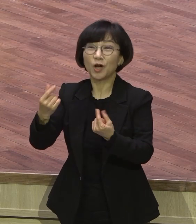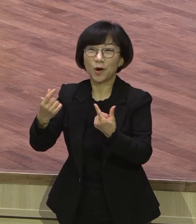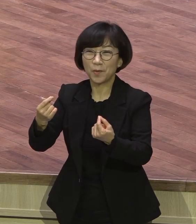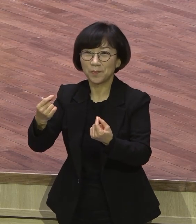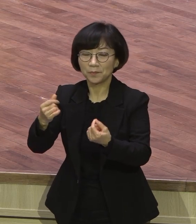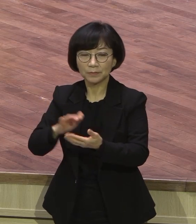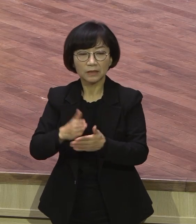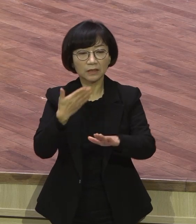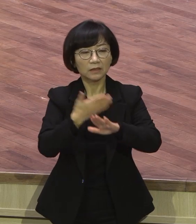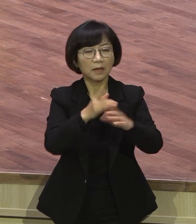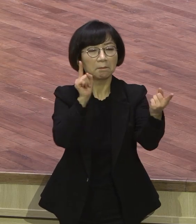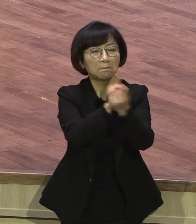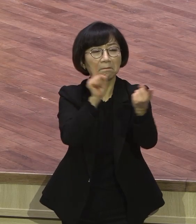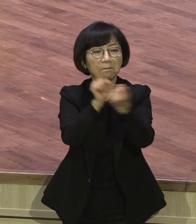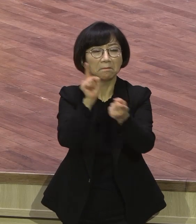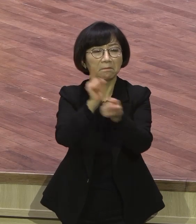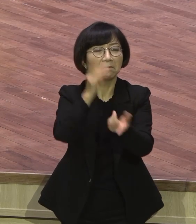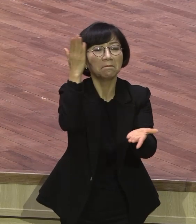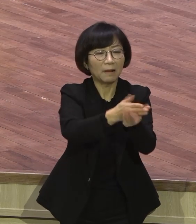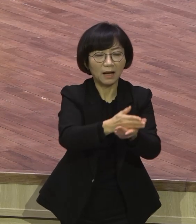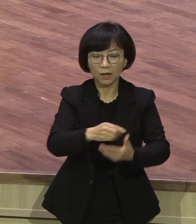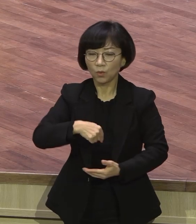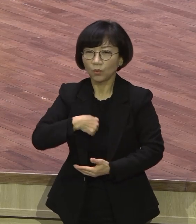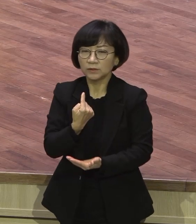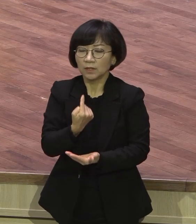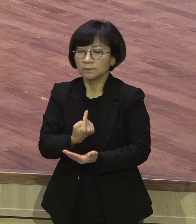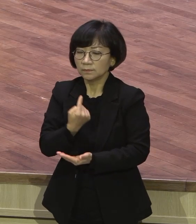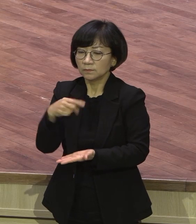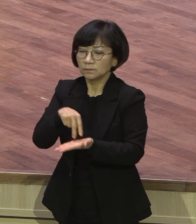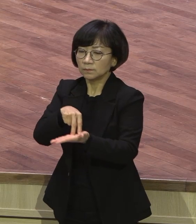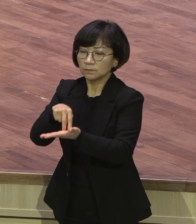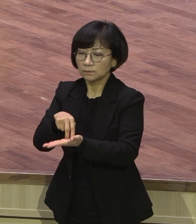고행을 하는 것이 거룩인 줄로 착각을 해요.